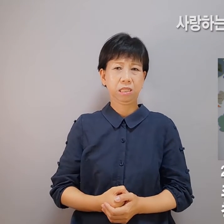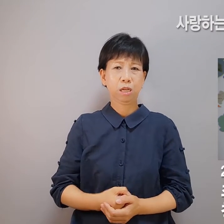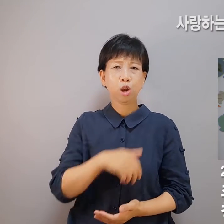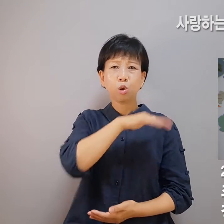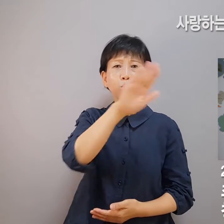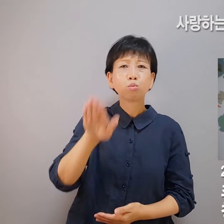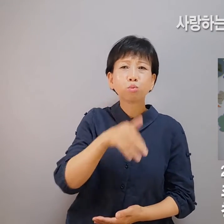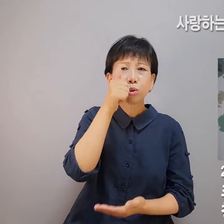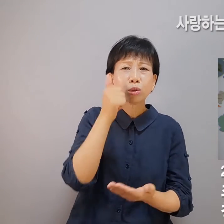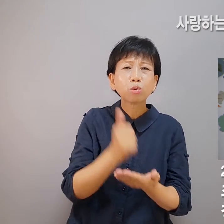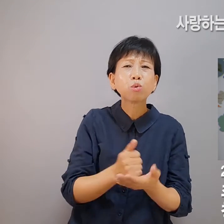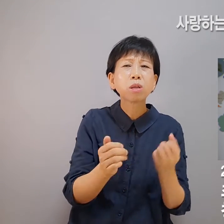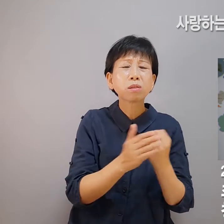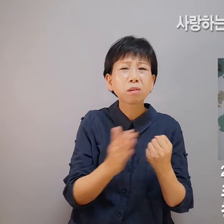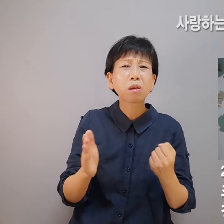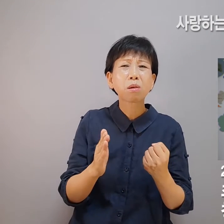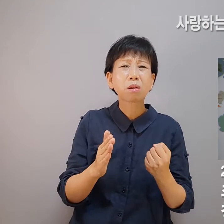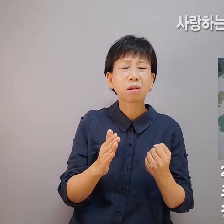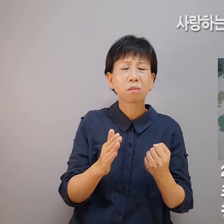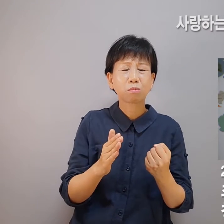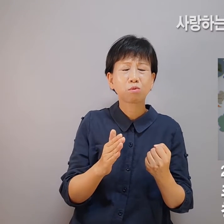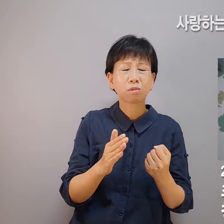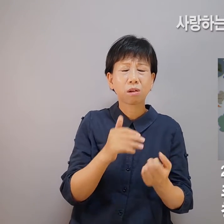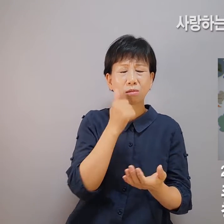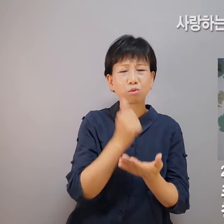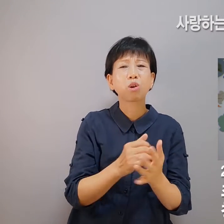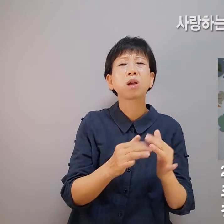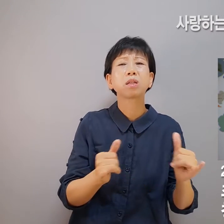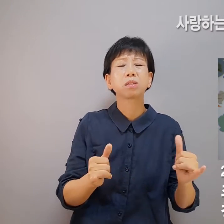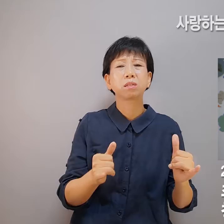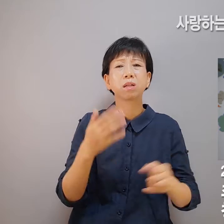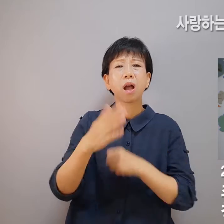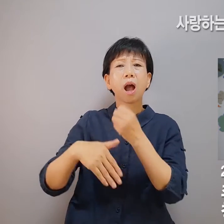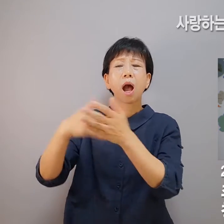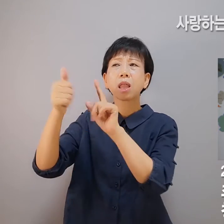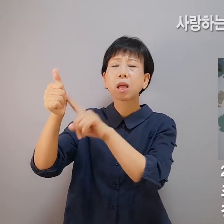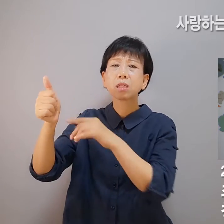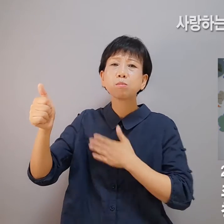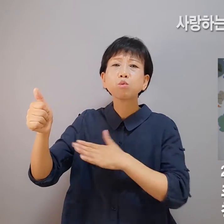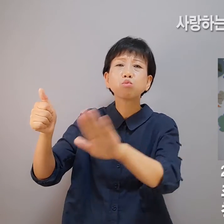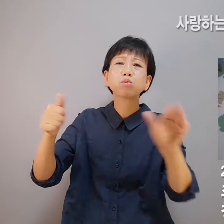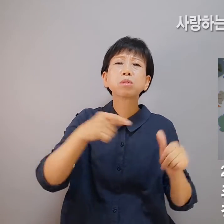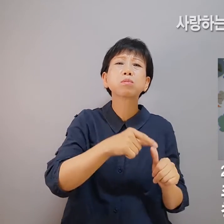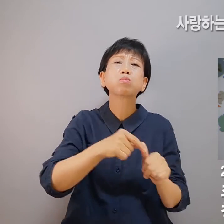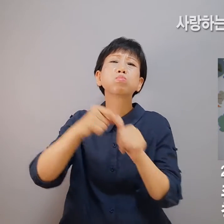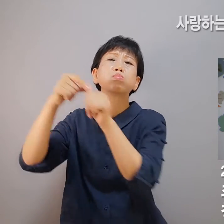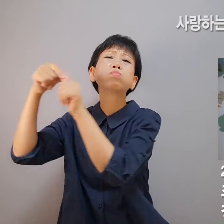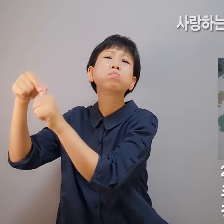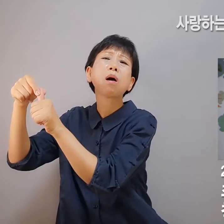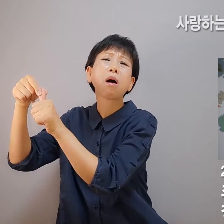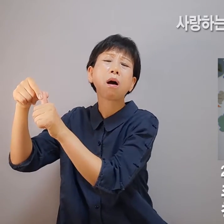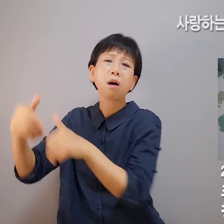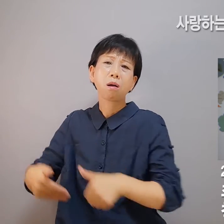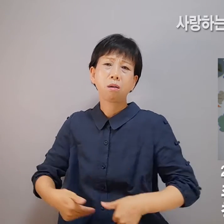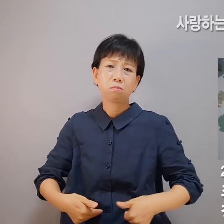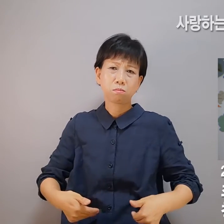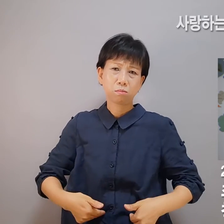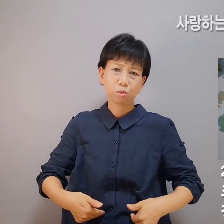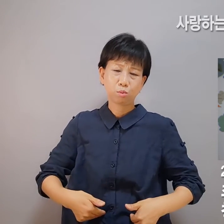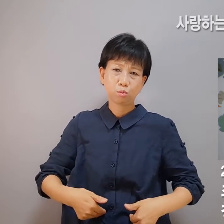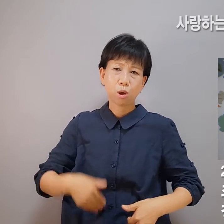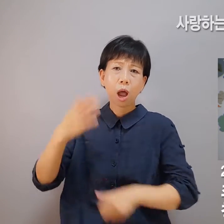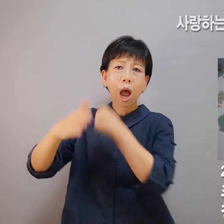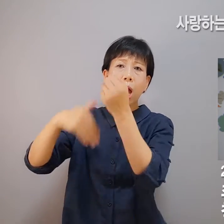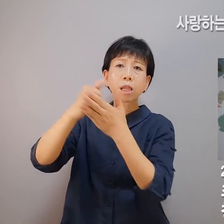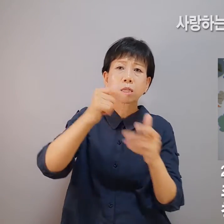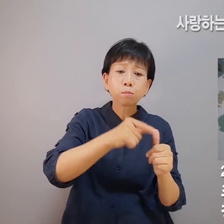부패로 살아갈 수밖에 없는 죄인입니다. 하나님이 우리를 건져주셔야만, 구출해주셔야만 하나님의 자녀가 되는 거예요.